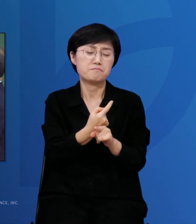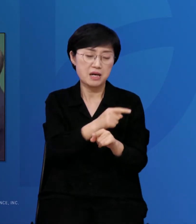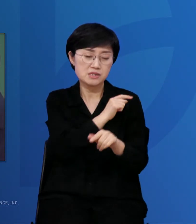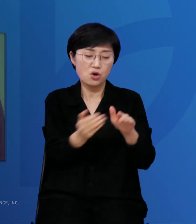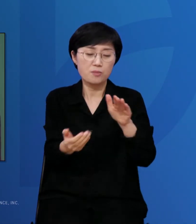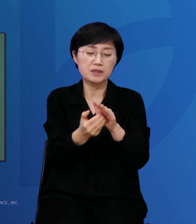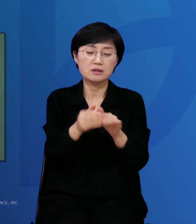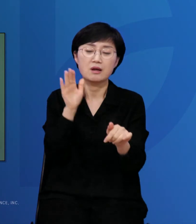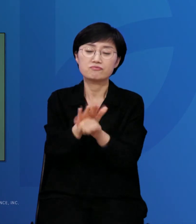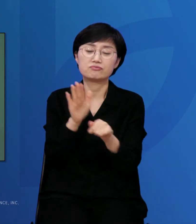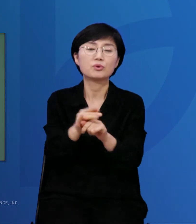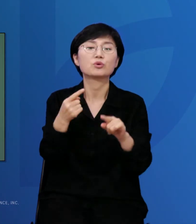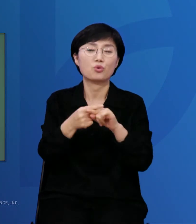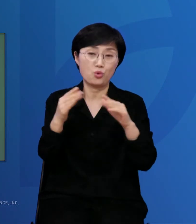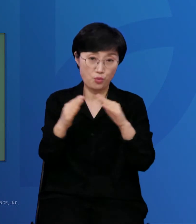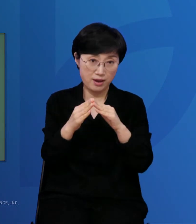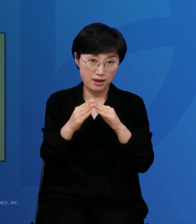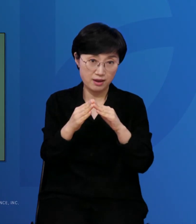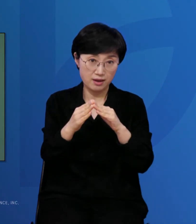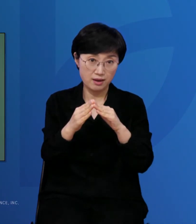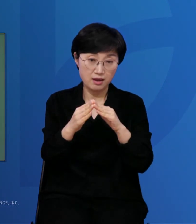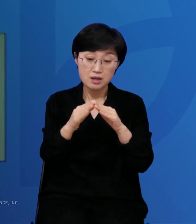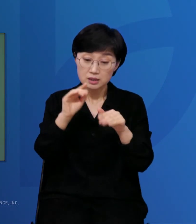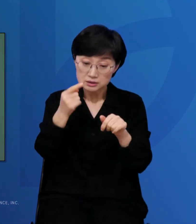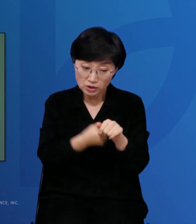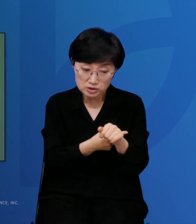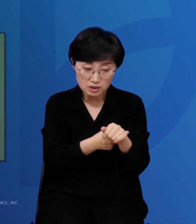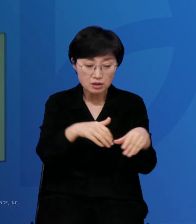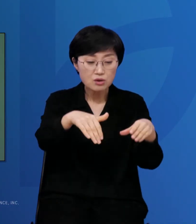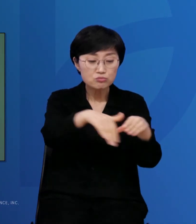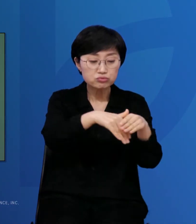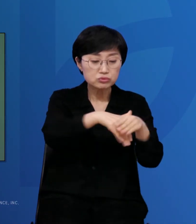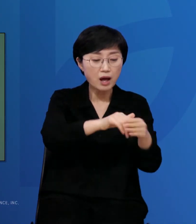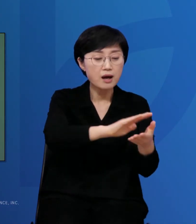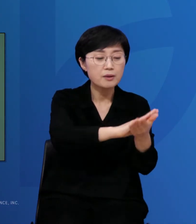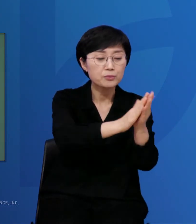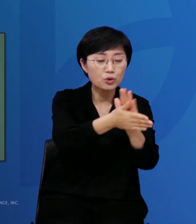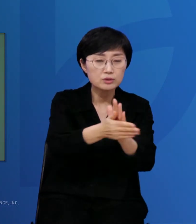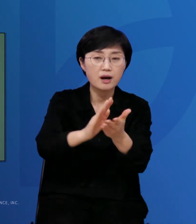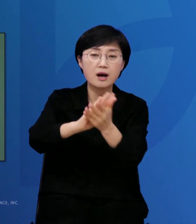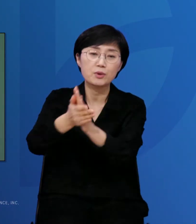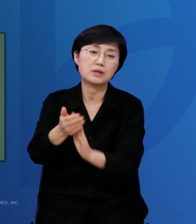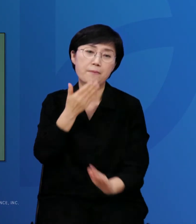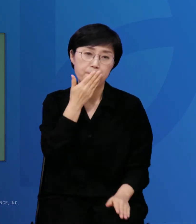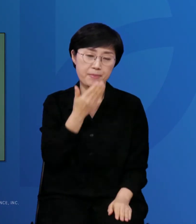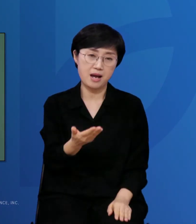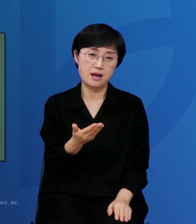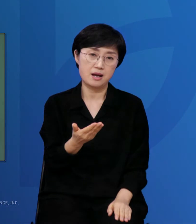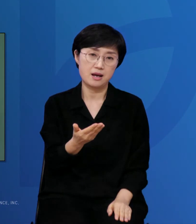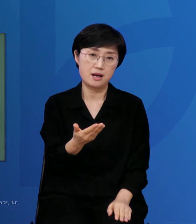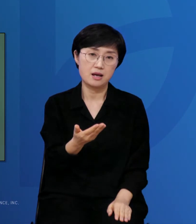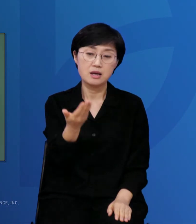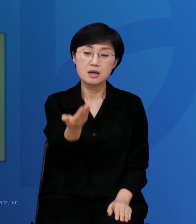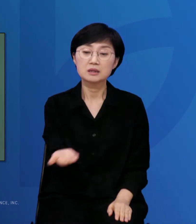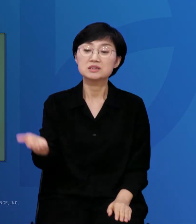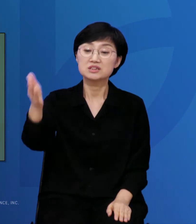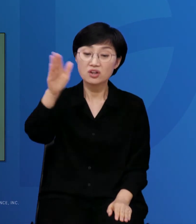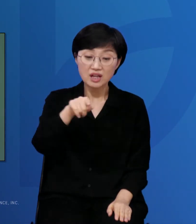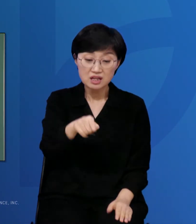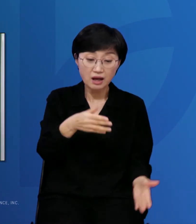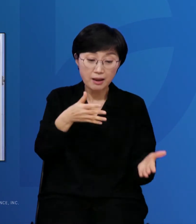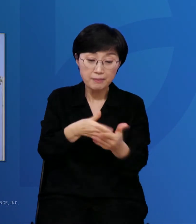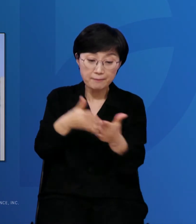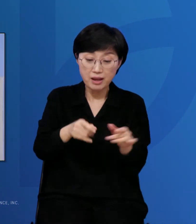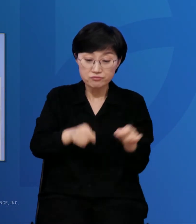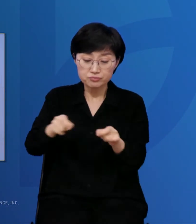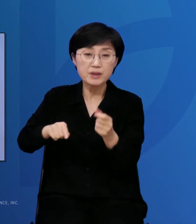让他们能够过来得到治愈，成为顶峰的教会。 그래서 문화를 바꾸는 교회. 然后是改变文化的教会。 근데 이때까지 왜 안 되는 거냐? 이것 때문에 안 돼.